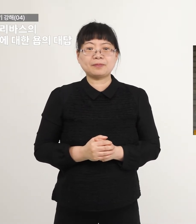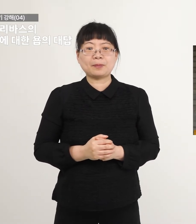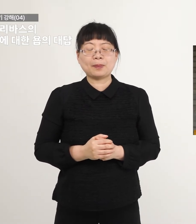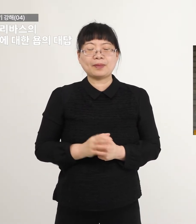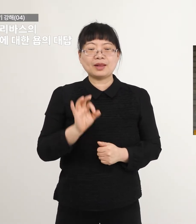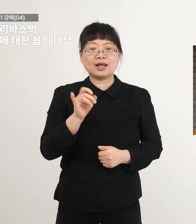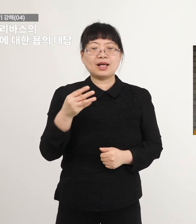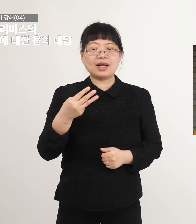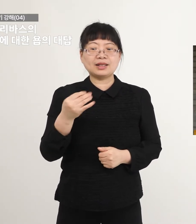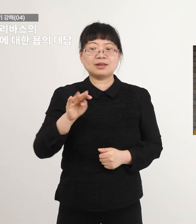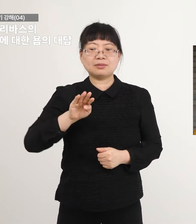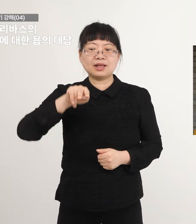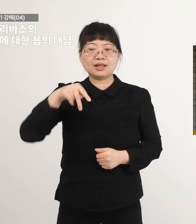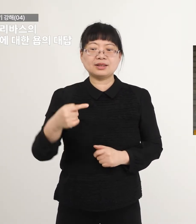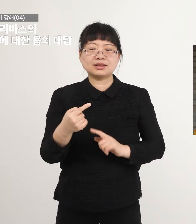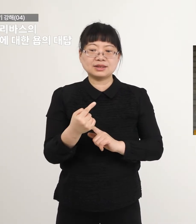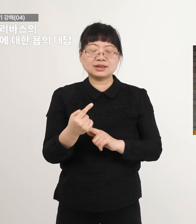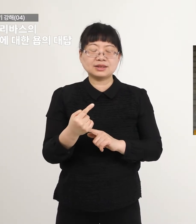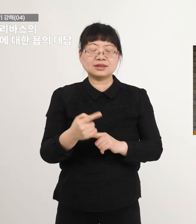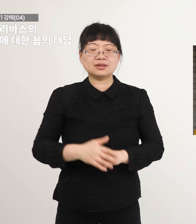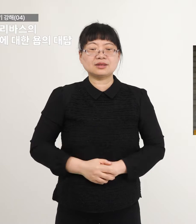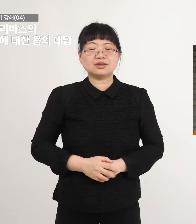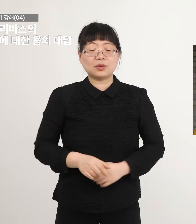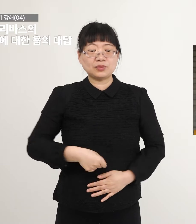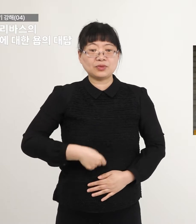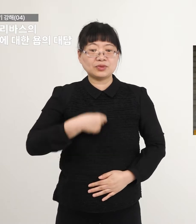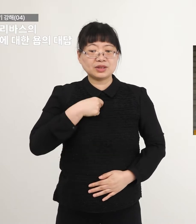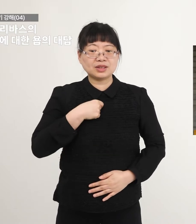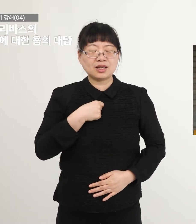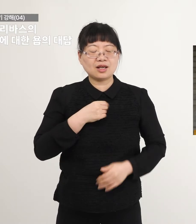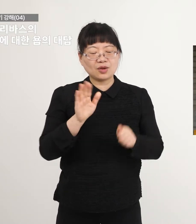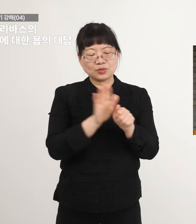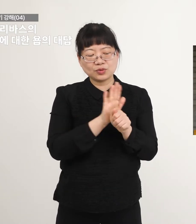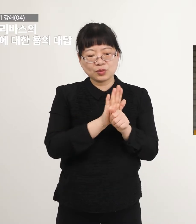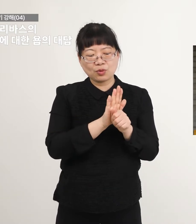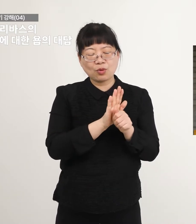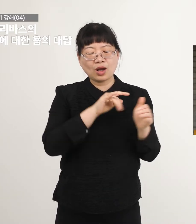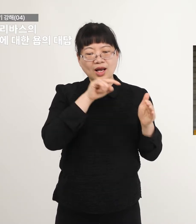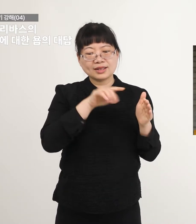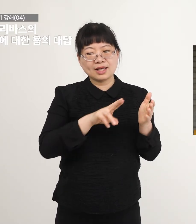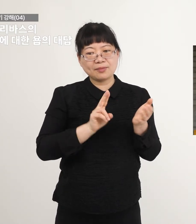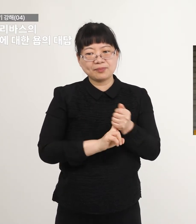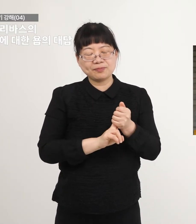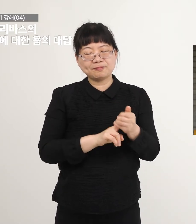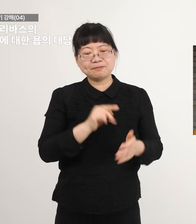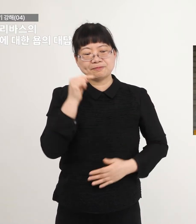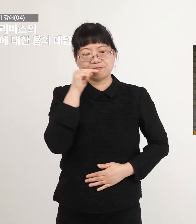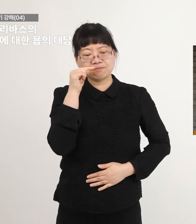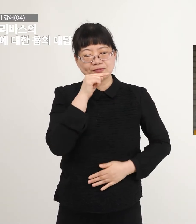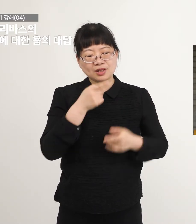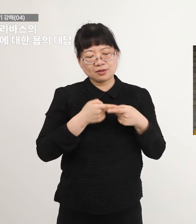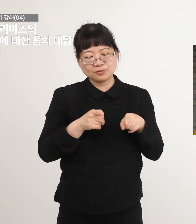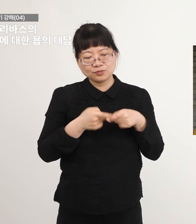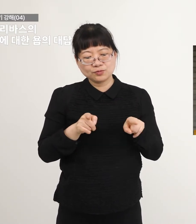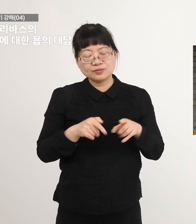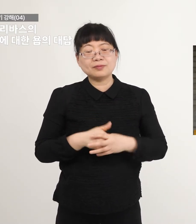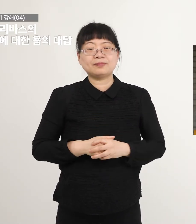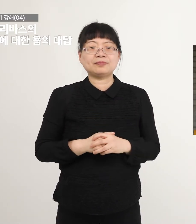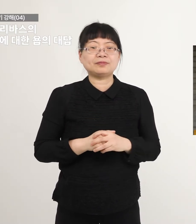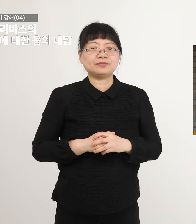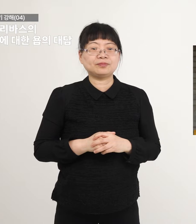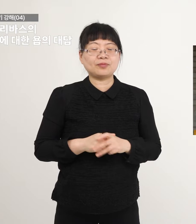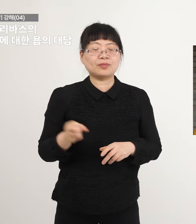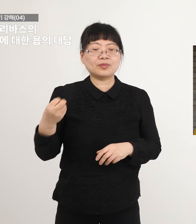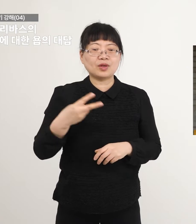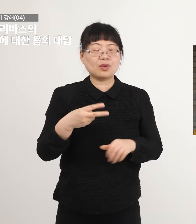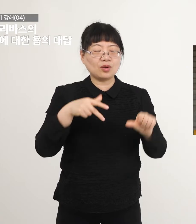이것이 엘리바스의 사실상 위로 속에 감추어진 냉혹한 분석이에요.